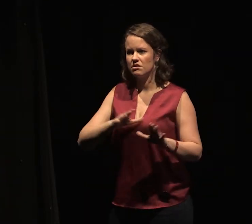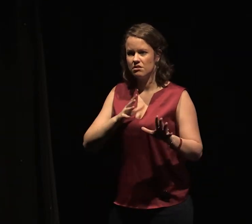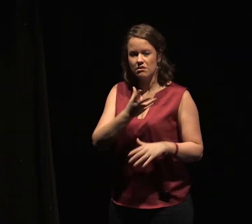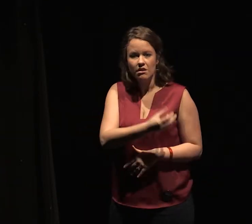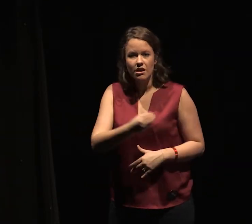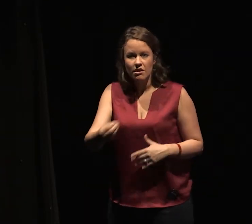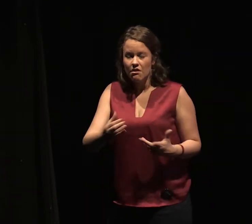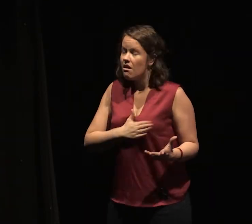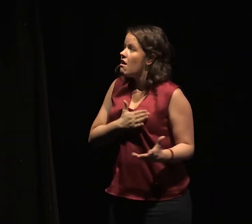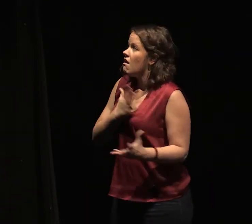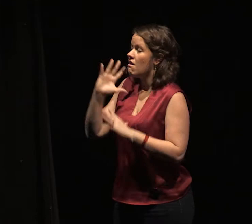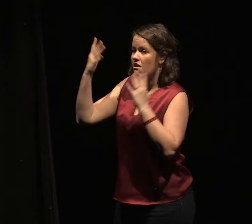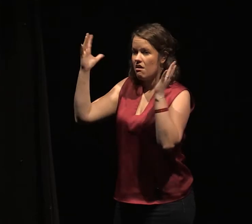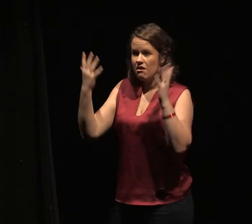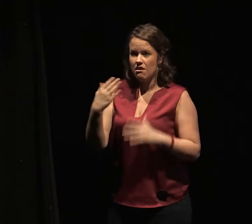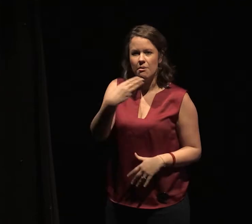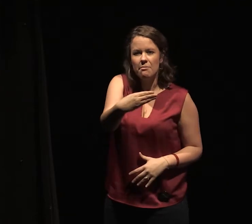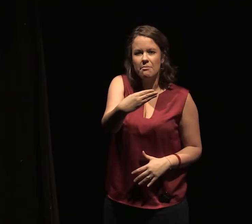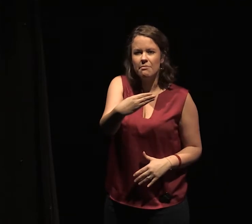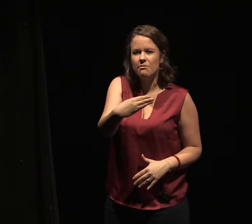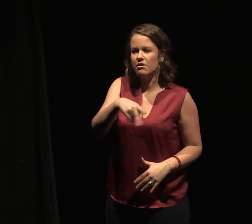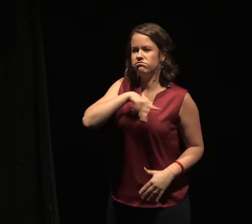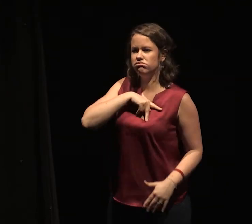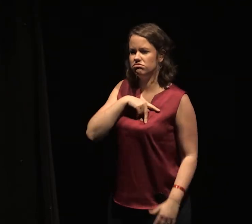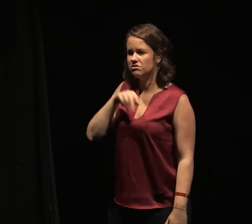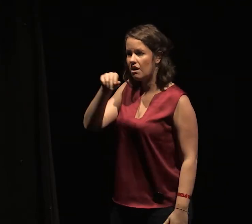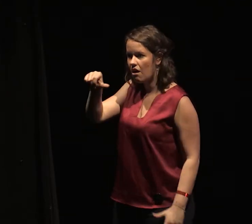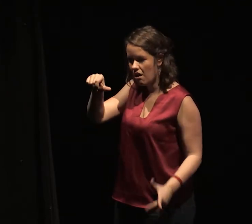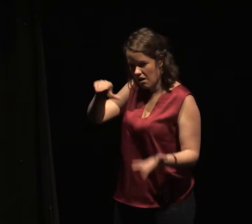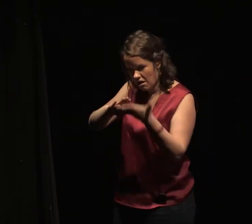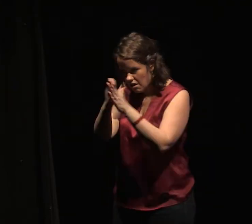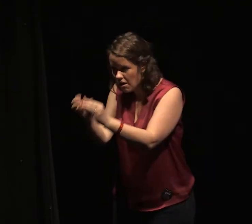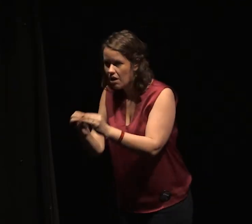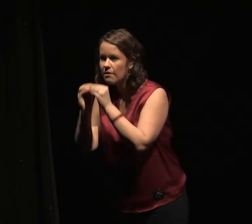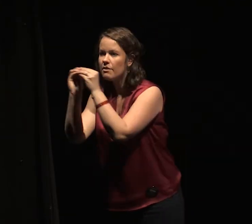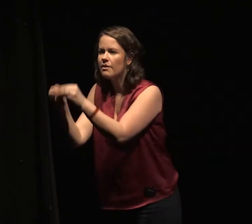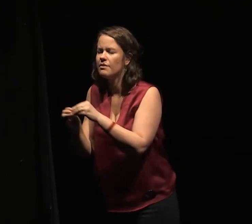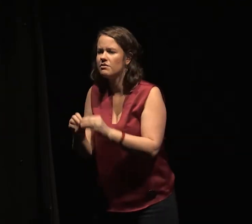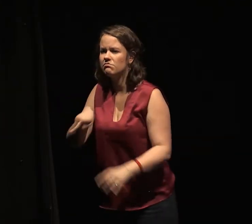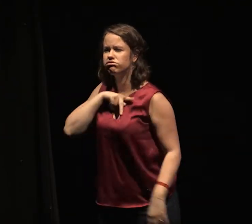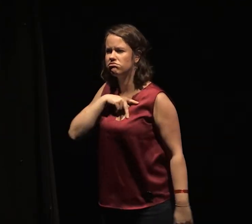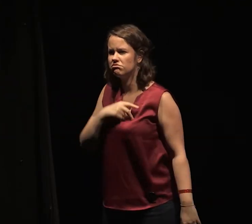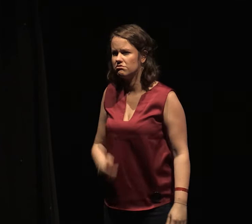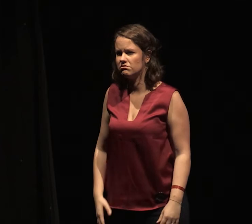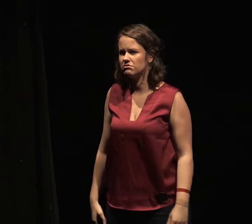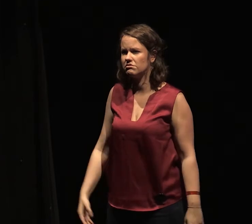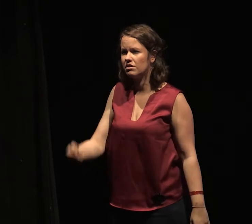qui accomplit le passé. Le ha du jardin de l'aimé, des deux perplexités et des deux peines. Le